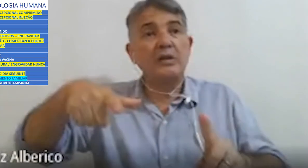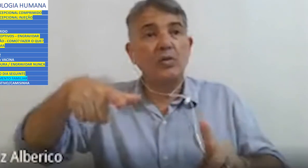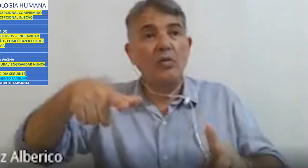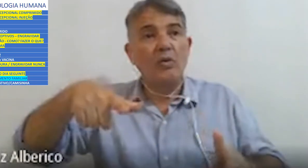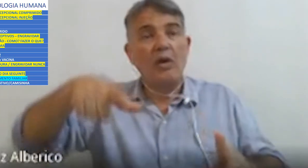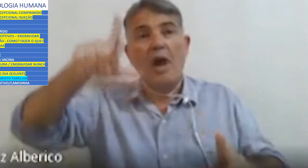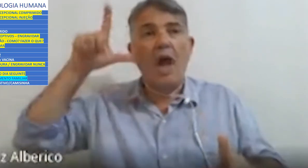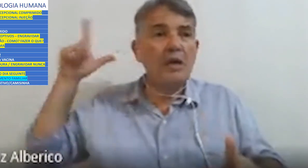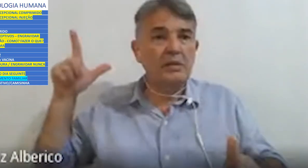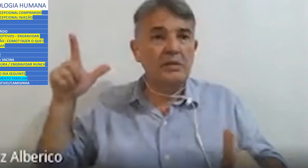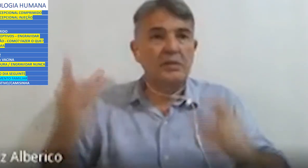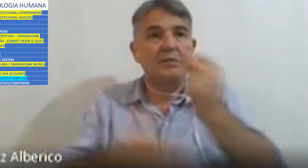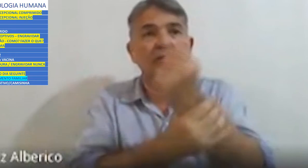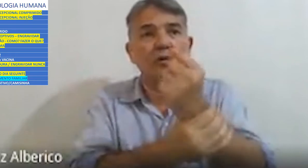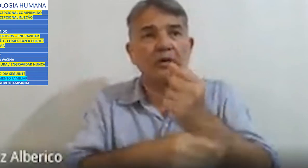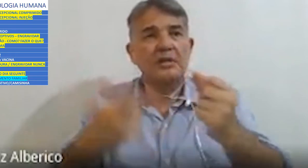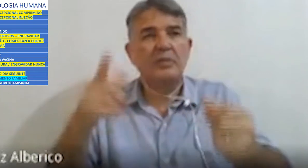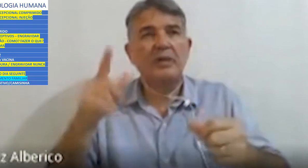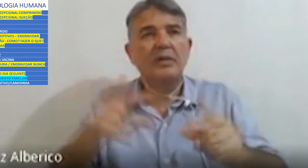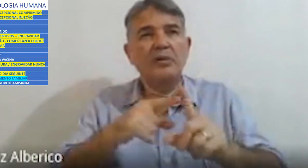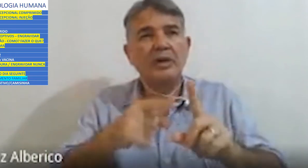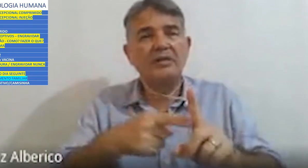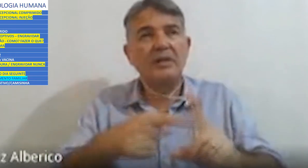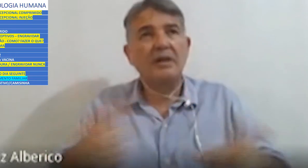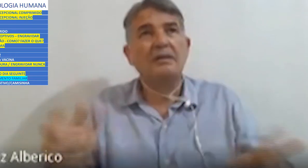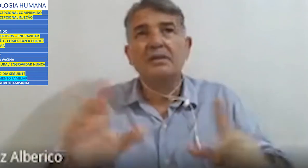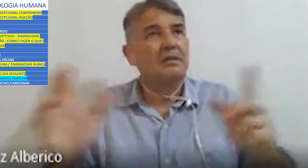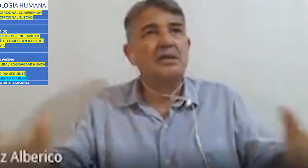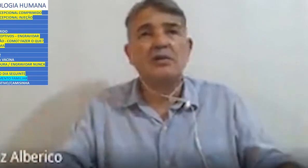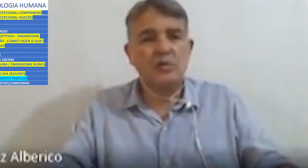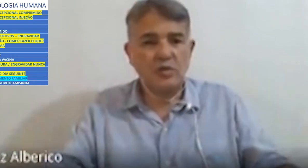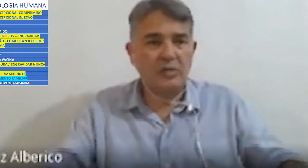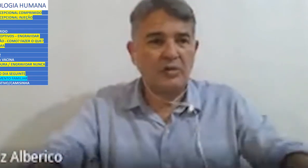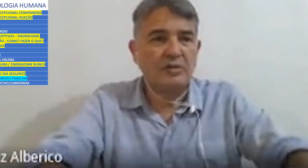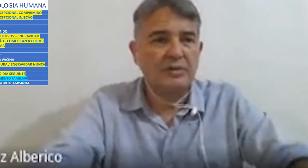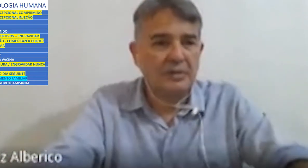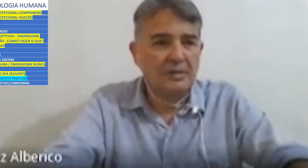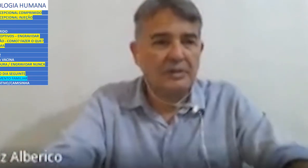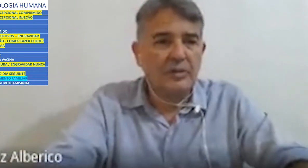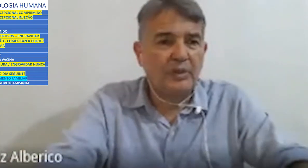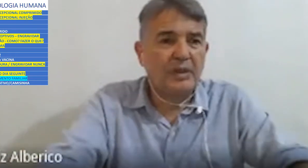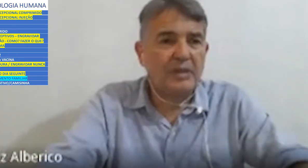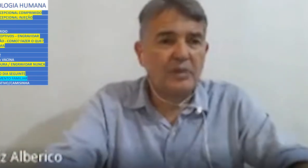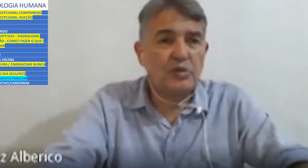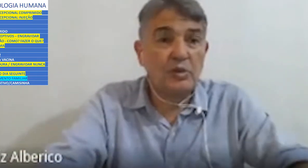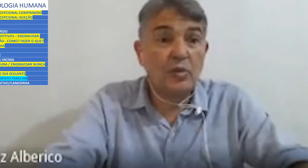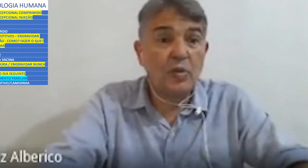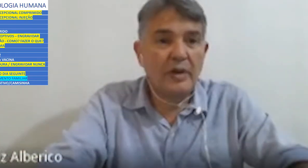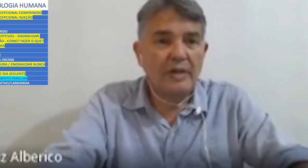comprimido antes, segurança para não engravidar. Tem que ser construído, porque tem que ser construído com